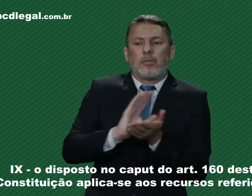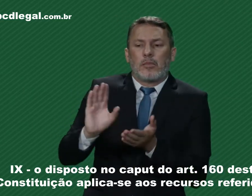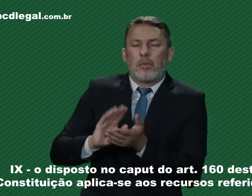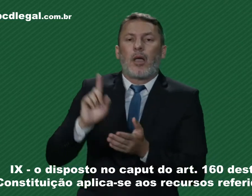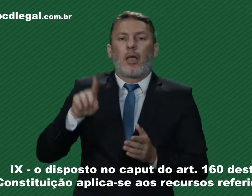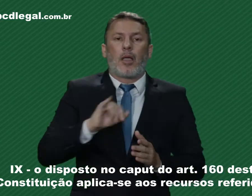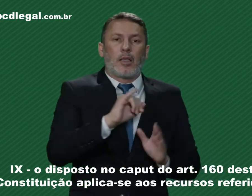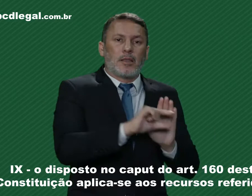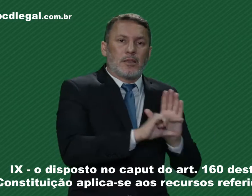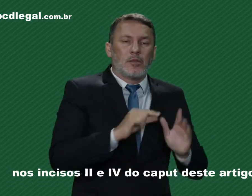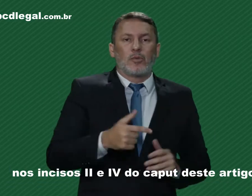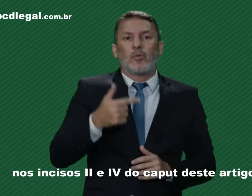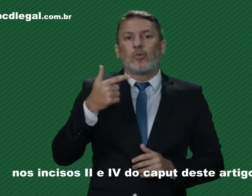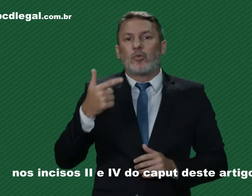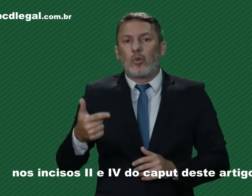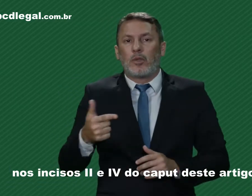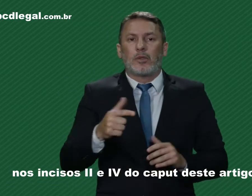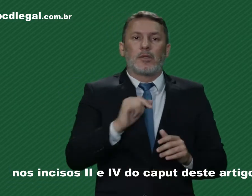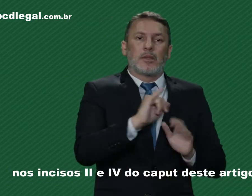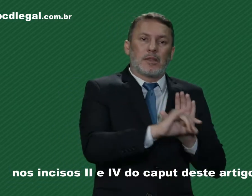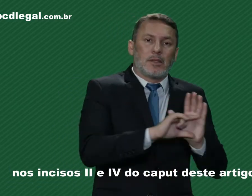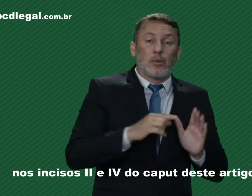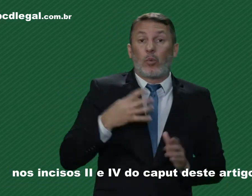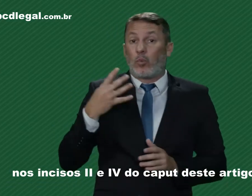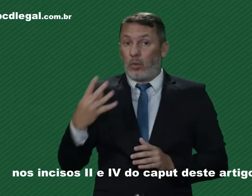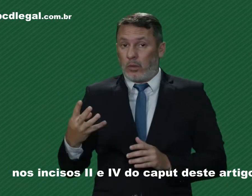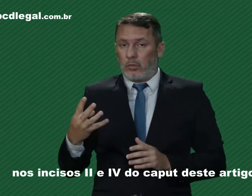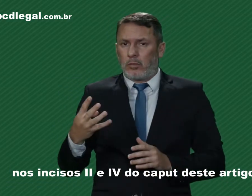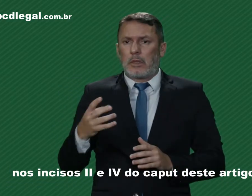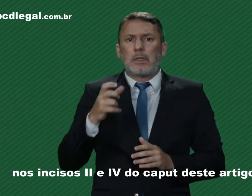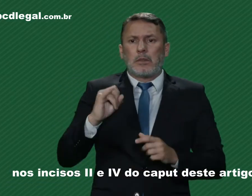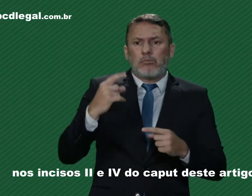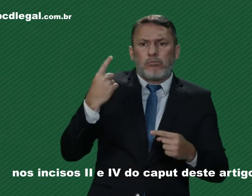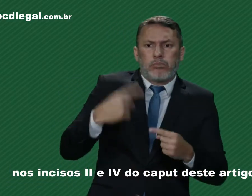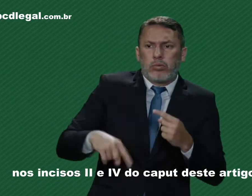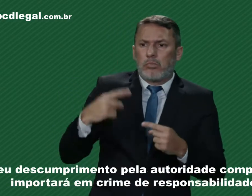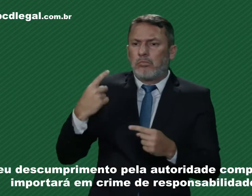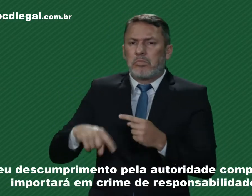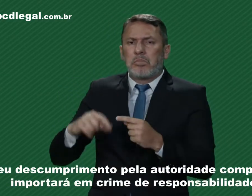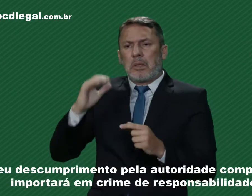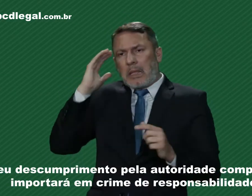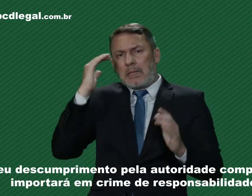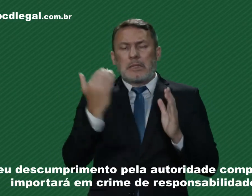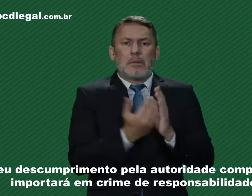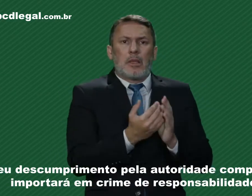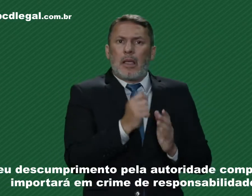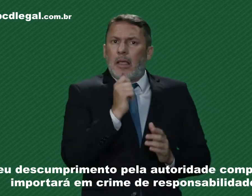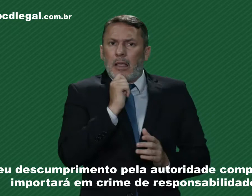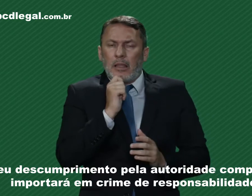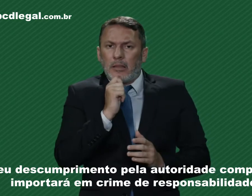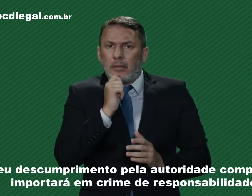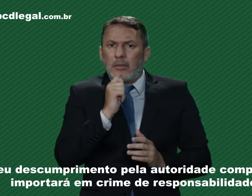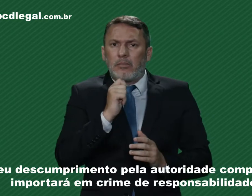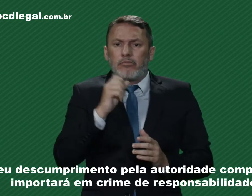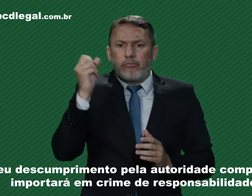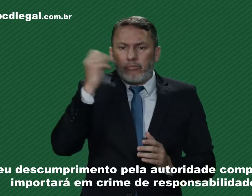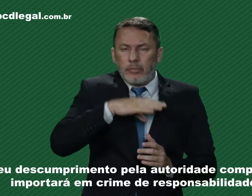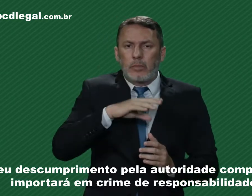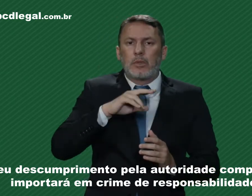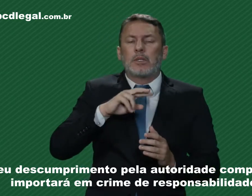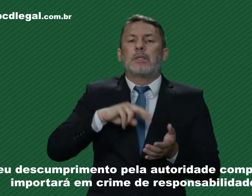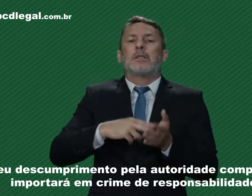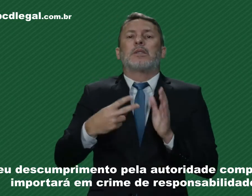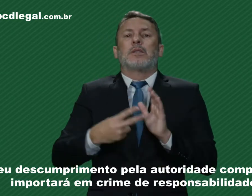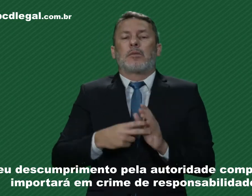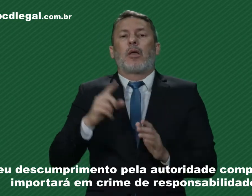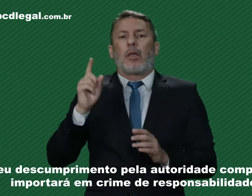aos recursos referidos nos incisos 2 e 4 do caput deste artigo, e seu descumprimento pela autoridade